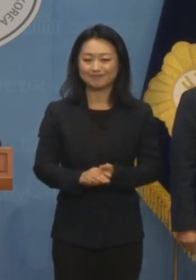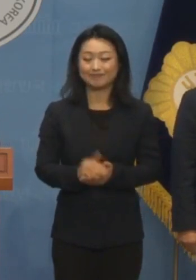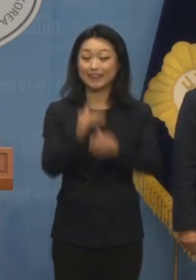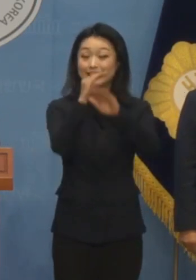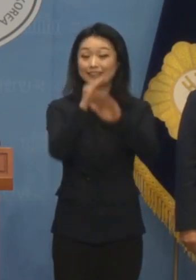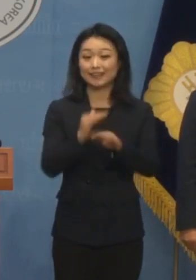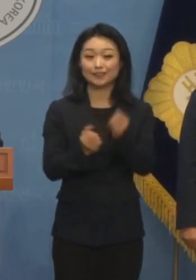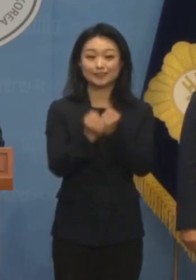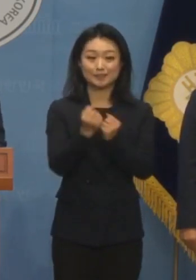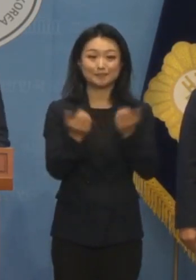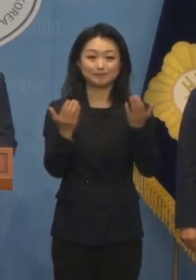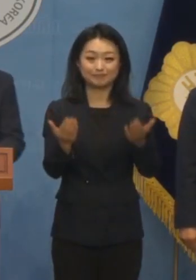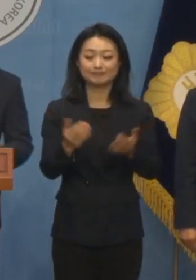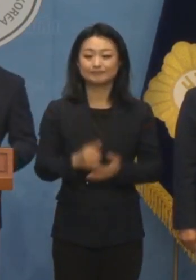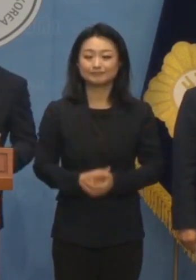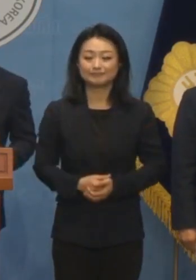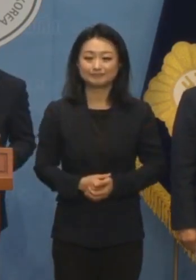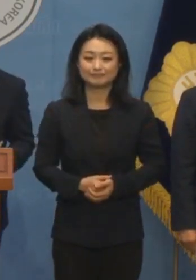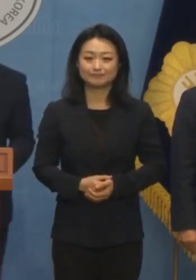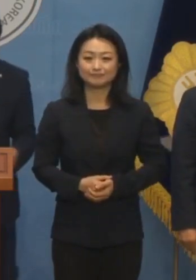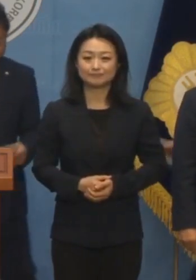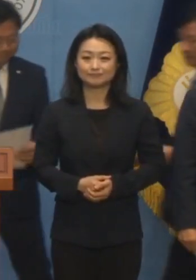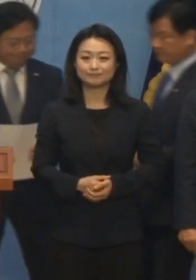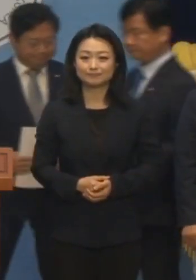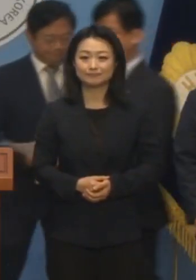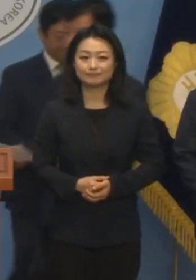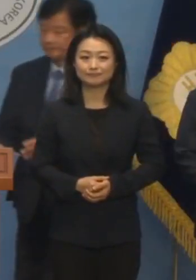순서대로 기자회견문 낭독하겠습니다.